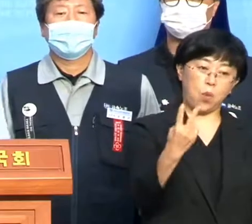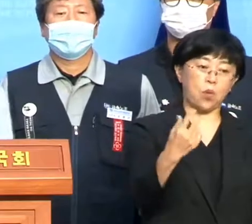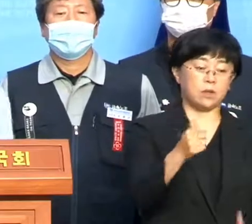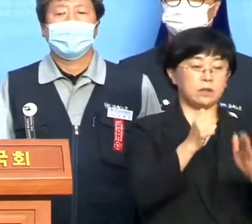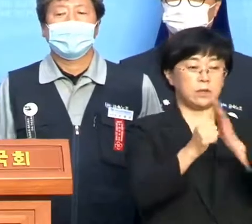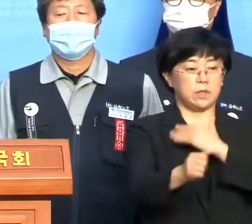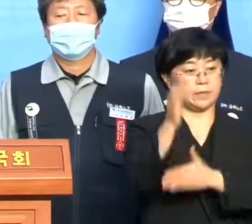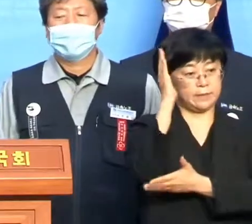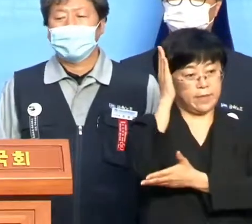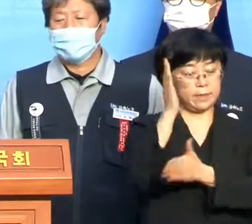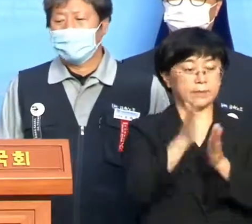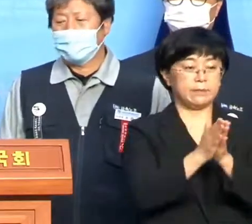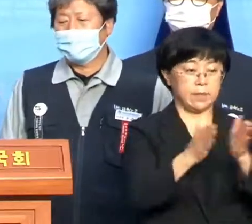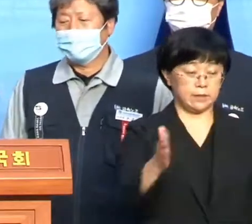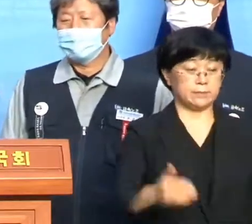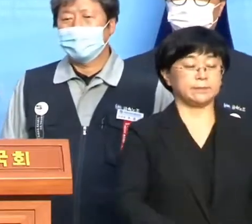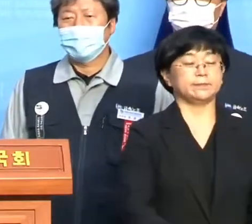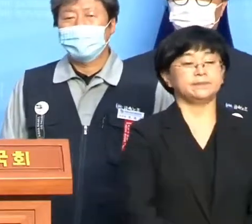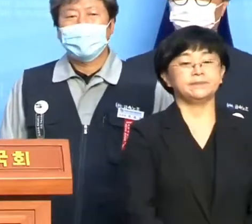해주시겠습니까